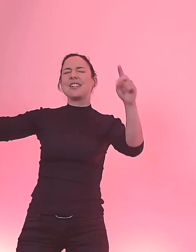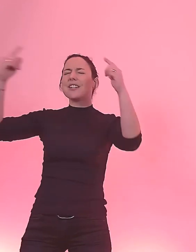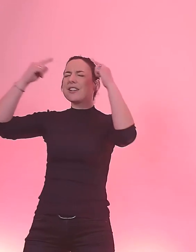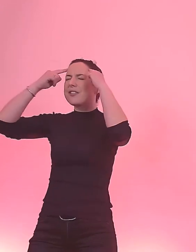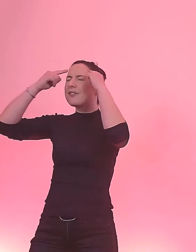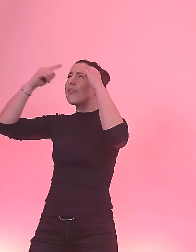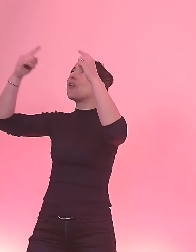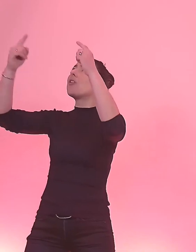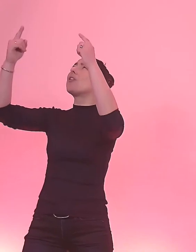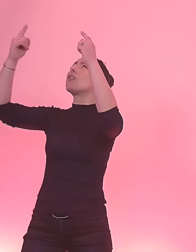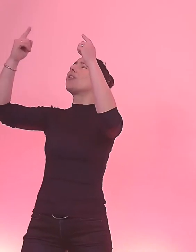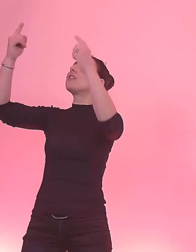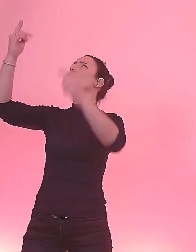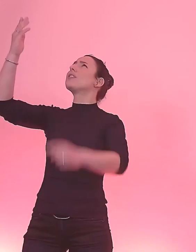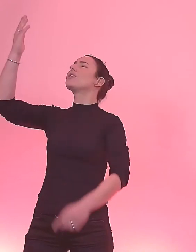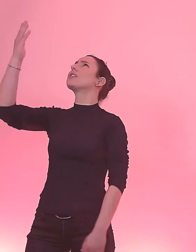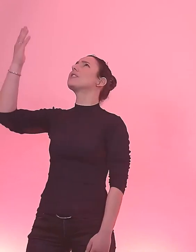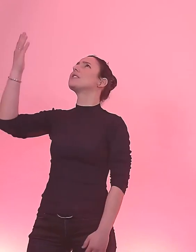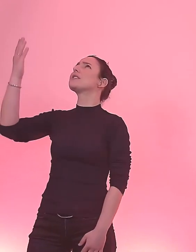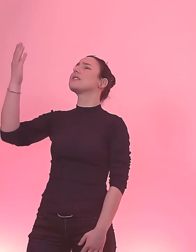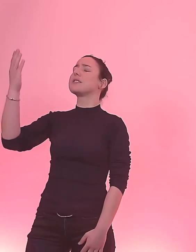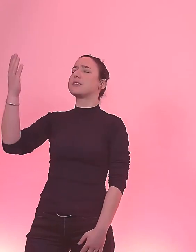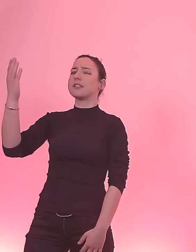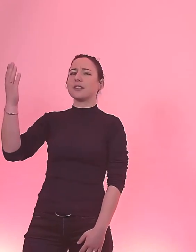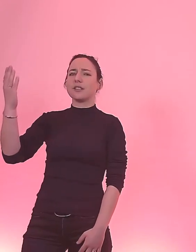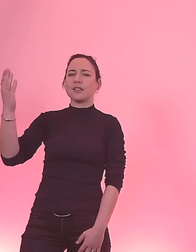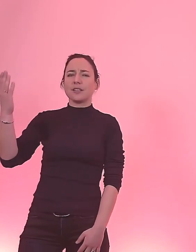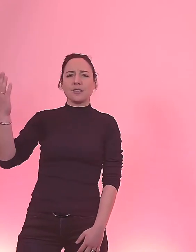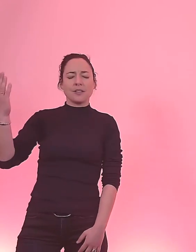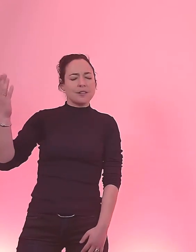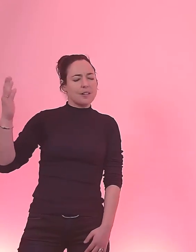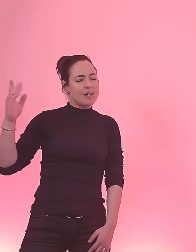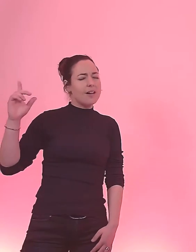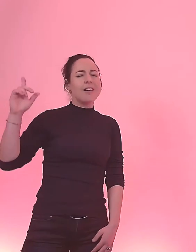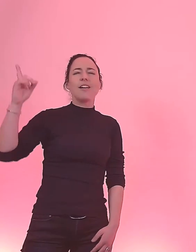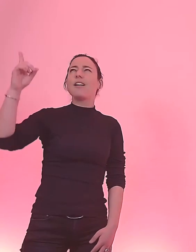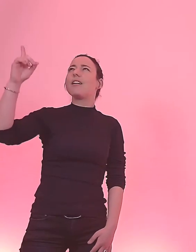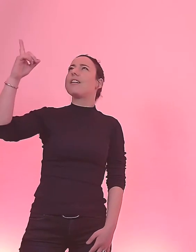ja oh oh